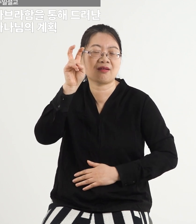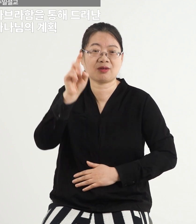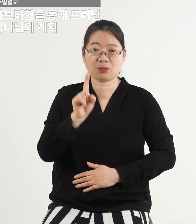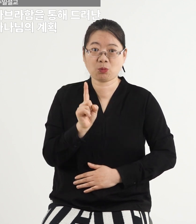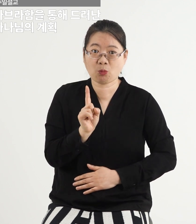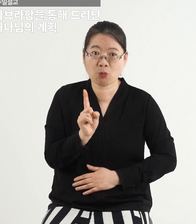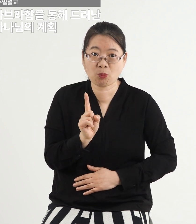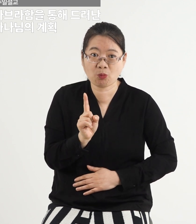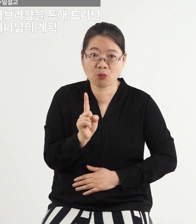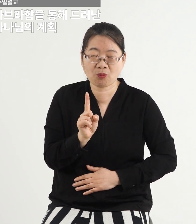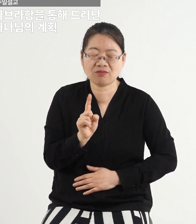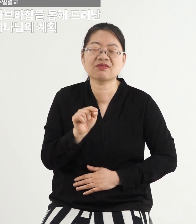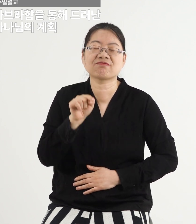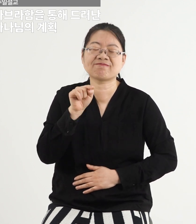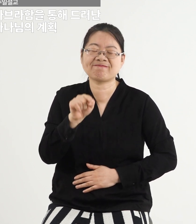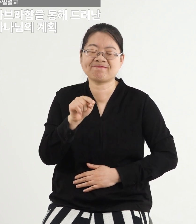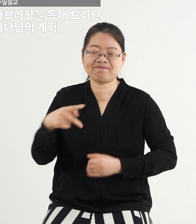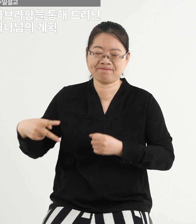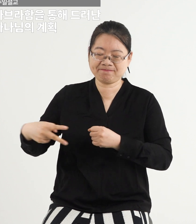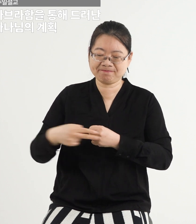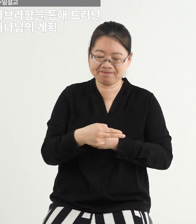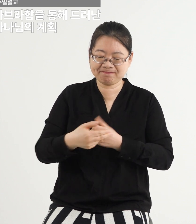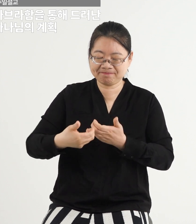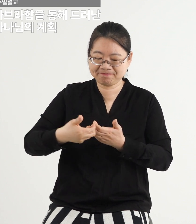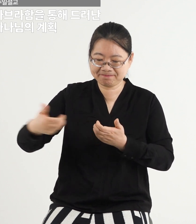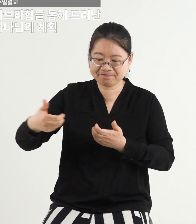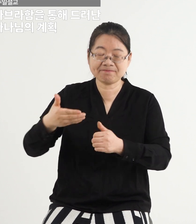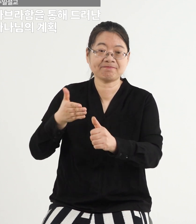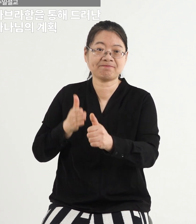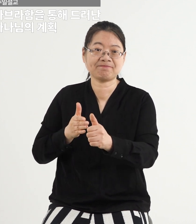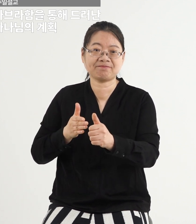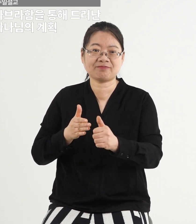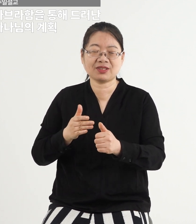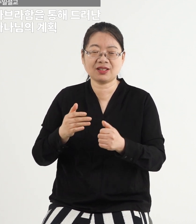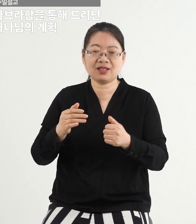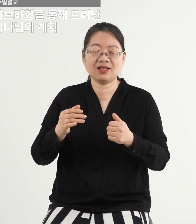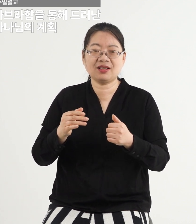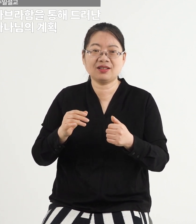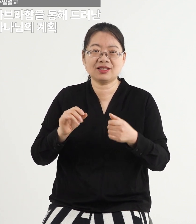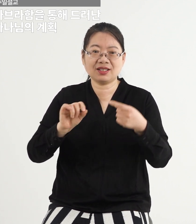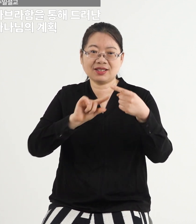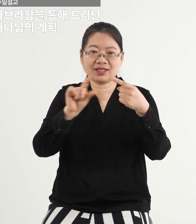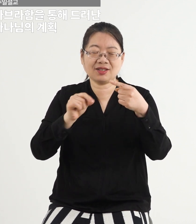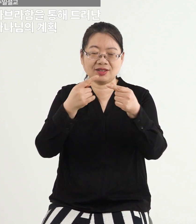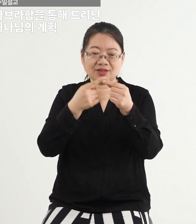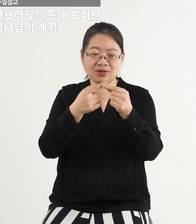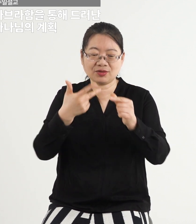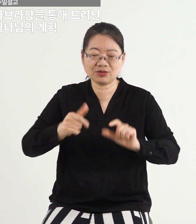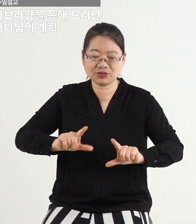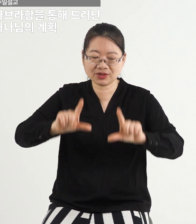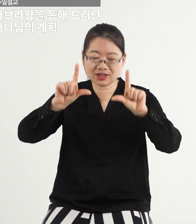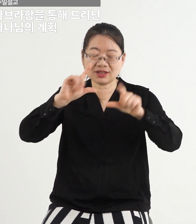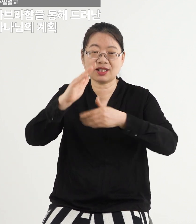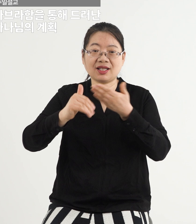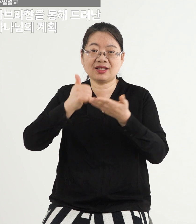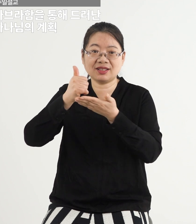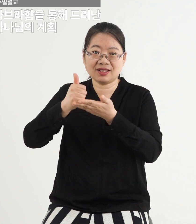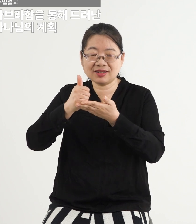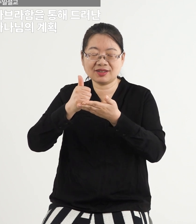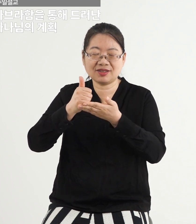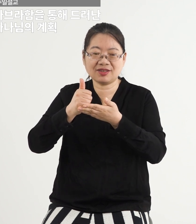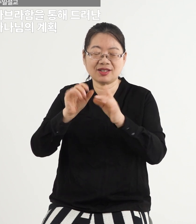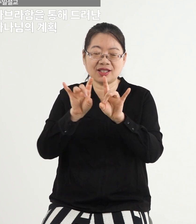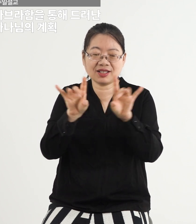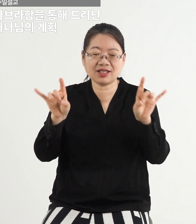뭐예요? 그걸 떠나야 돼요. 오늘 첫 주일날 하나님께서 우리 각자에게 주는 아주